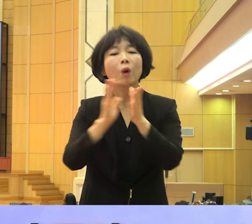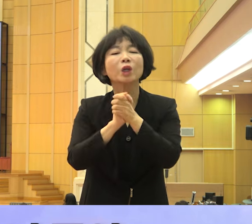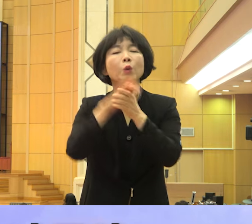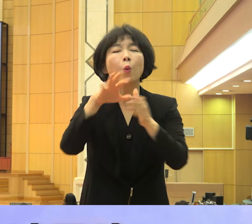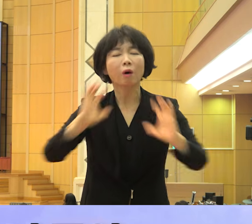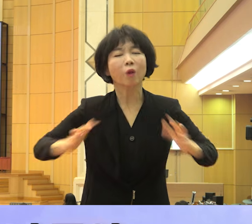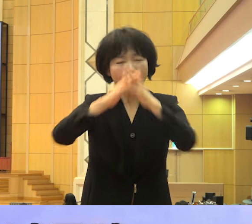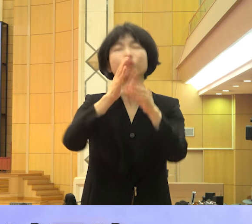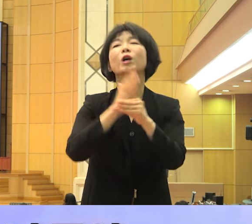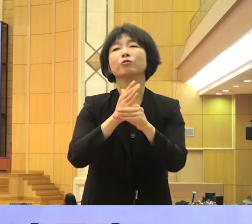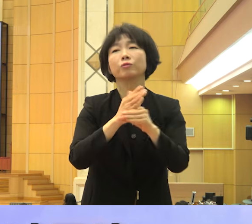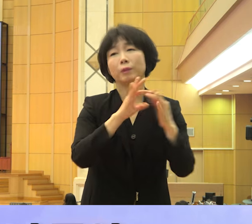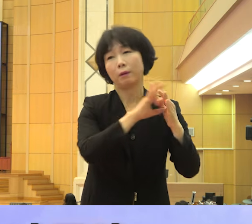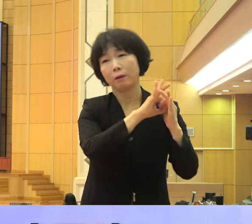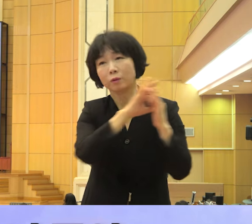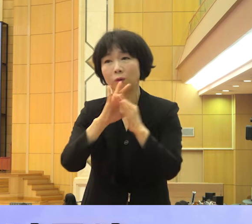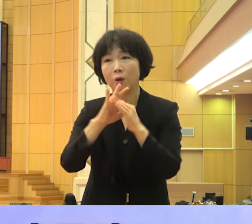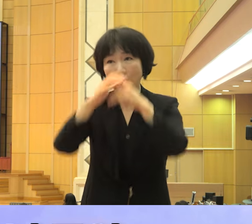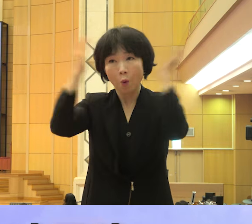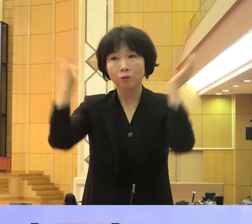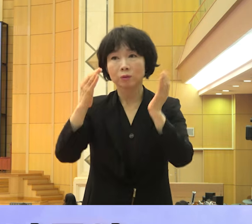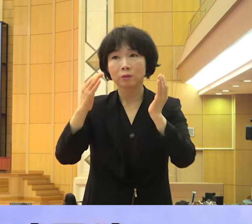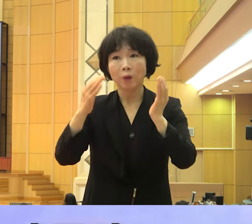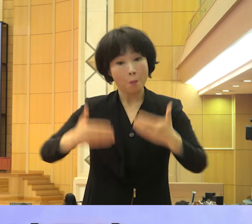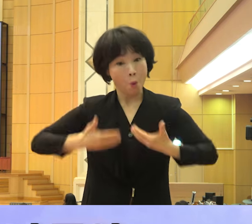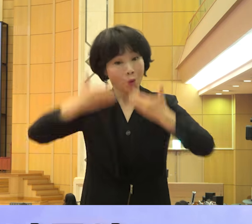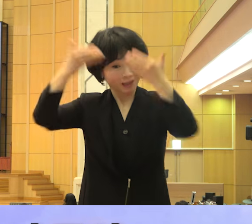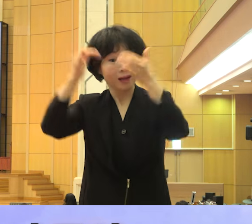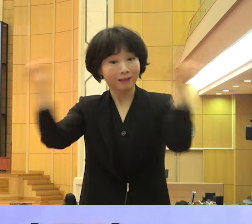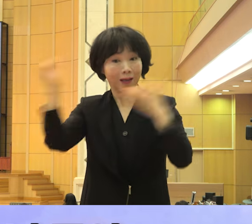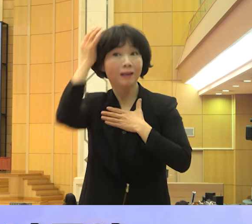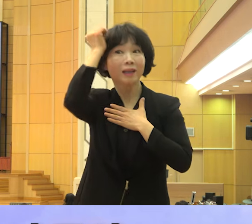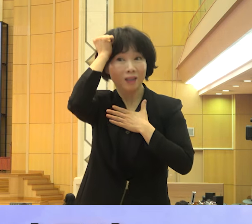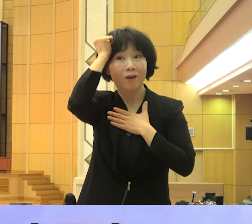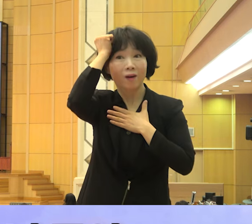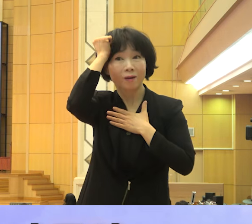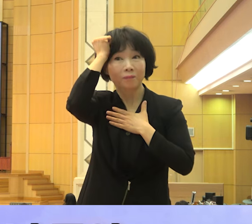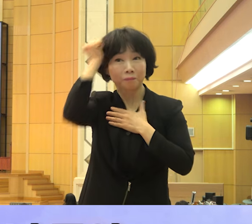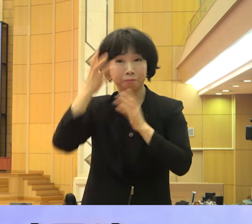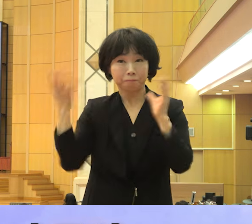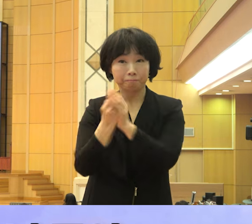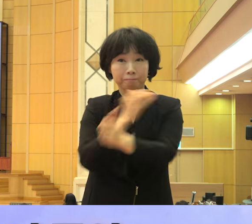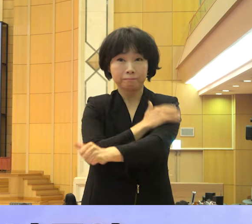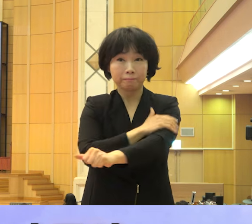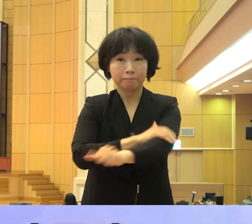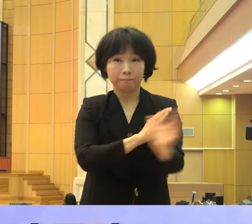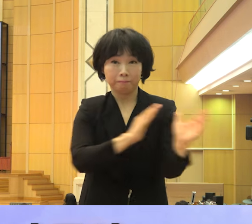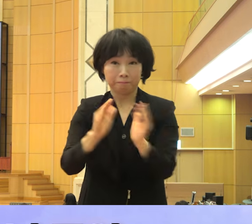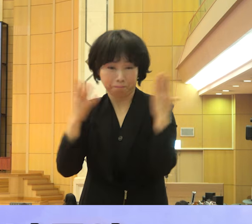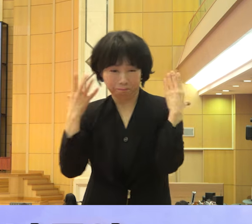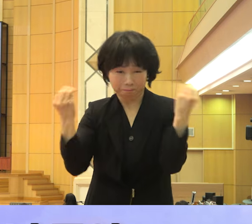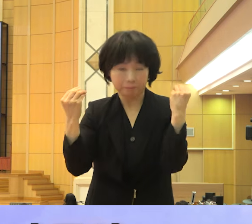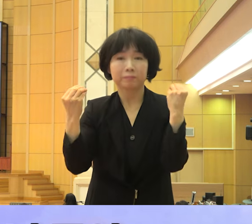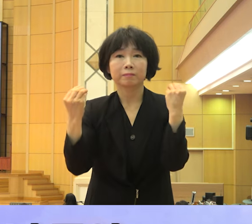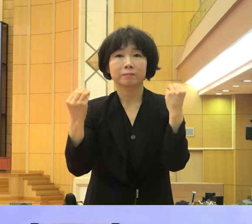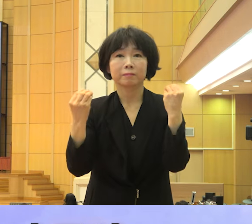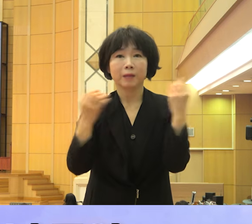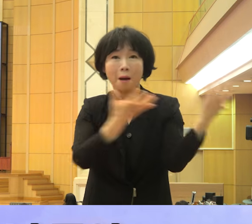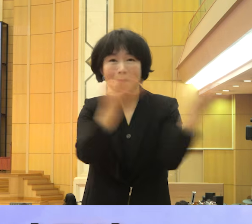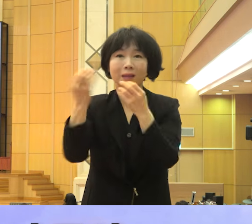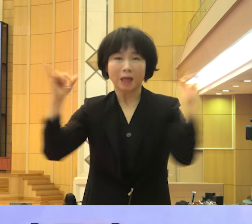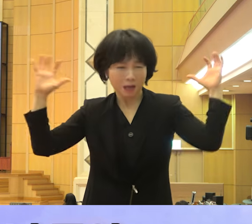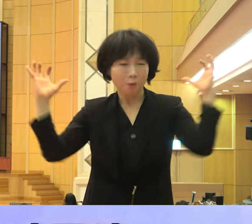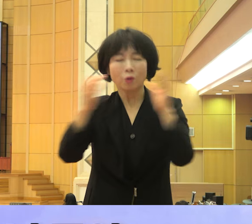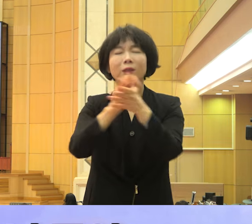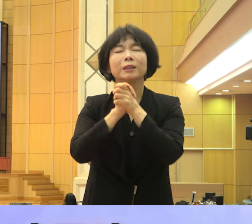또 진행되고 있습니다. 모든 공사 일정을 주관해 주시고 또 완벽하게 안전하게 시공되어서 만민이 기도하는